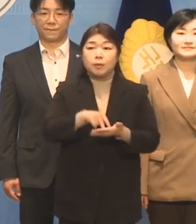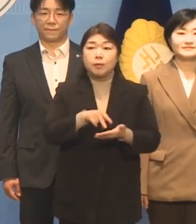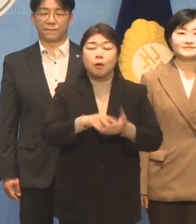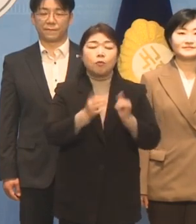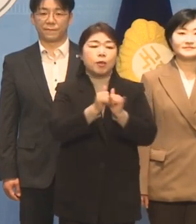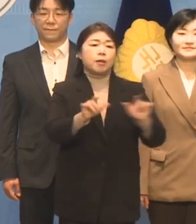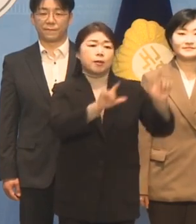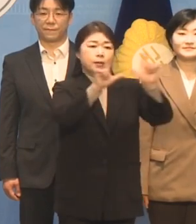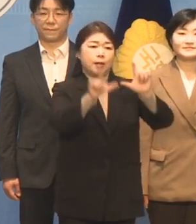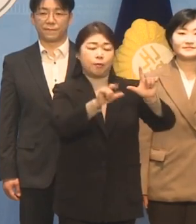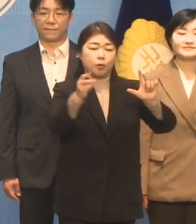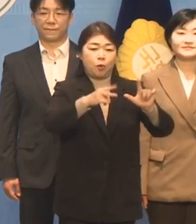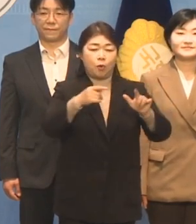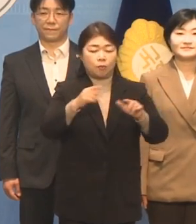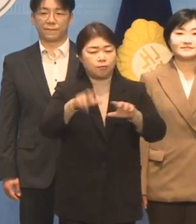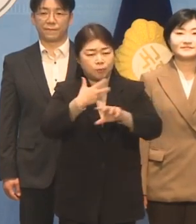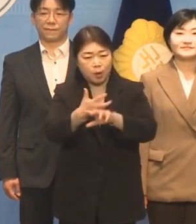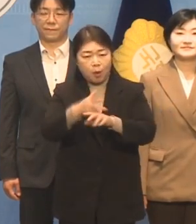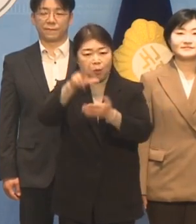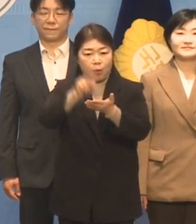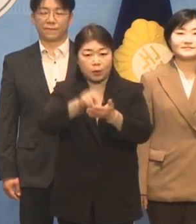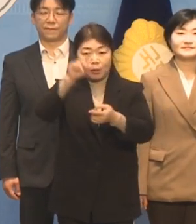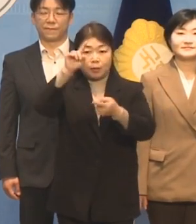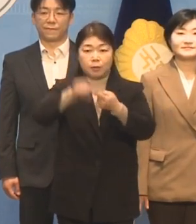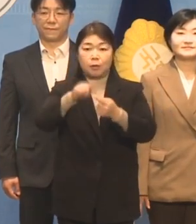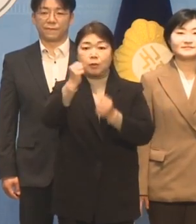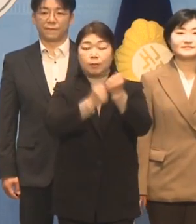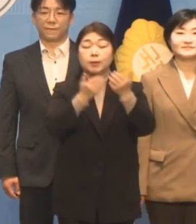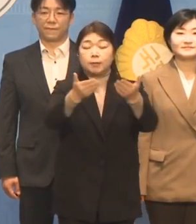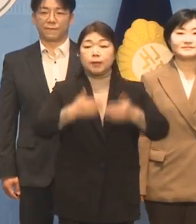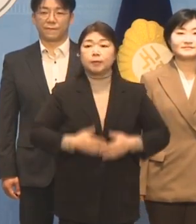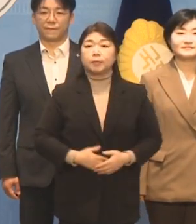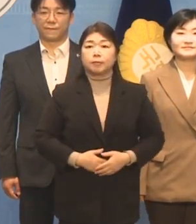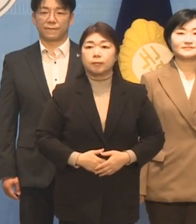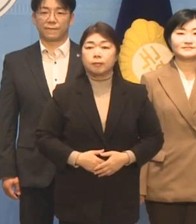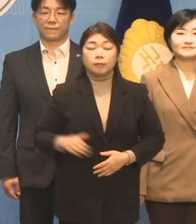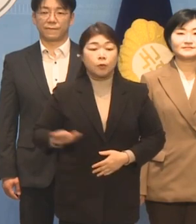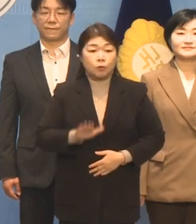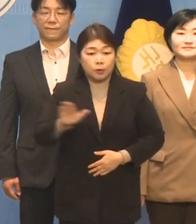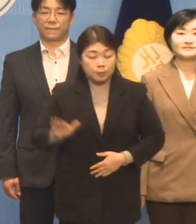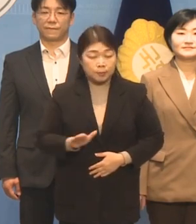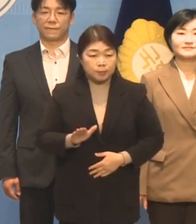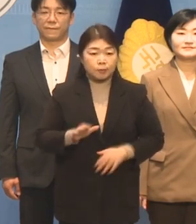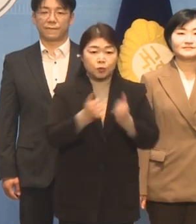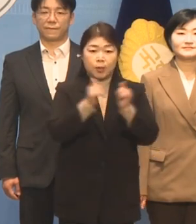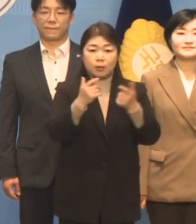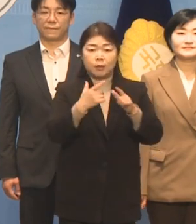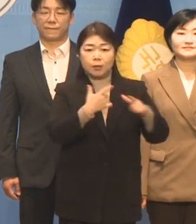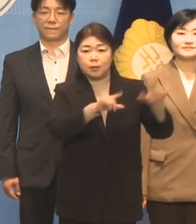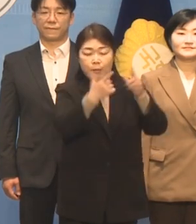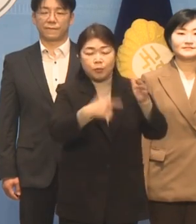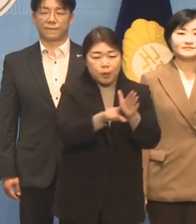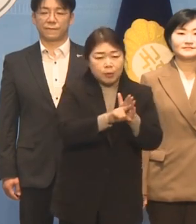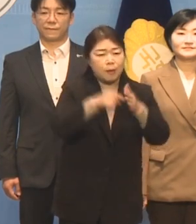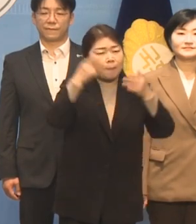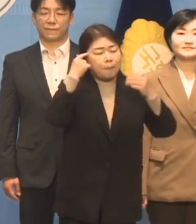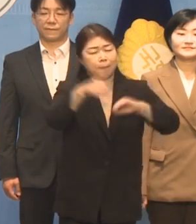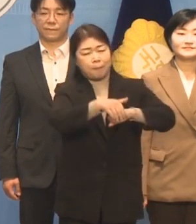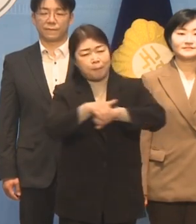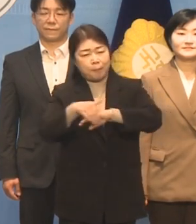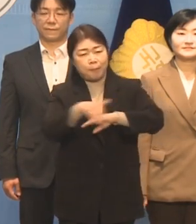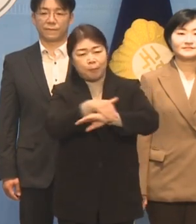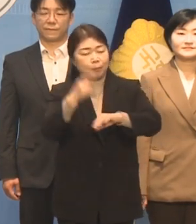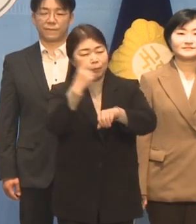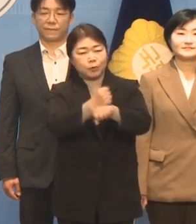분야 개혁과제를 발표하려고 합니다. 저희 민생개혁의 방향은 이러합니다. 각자